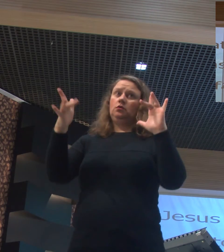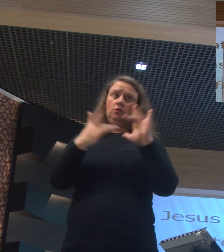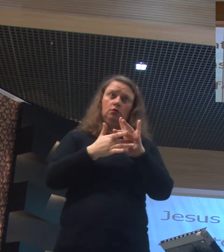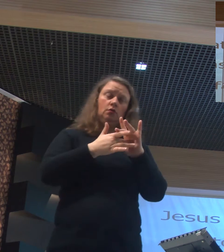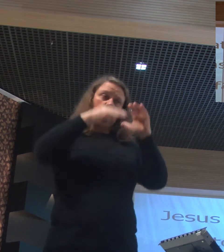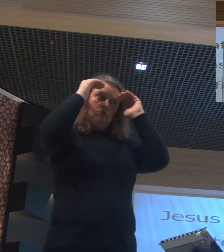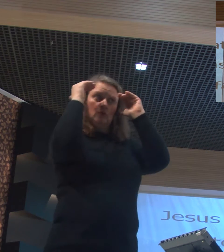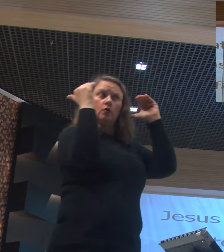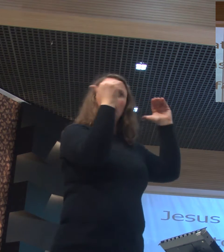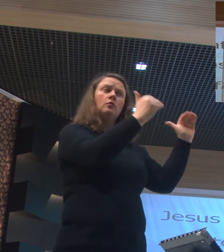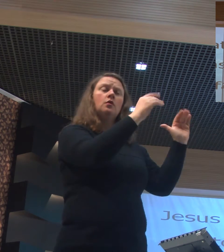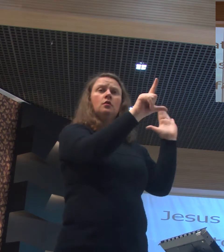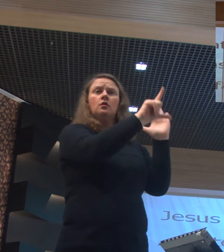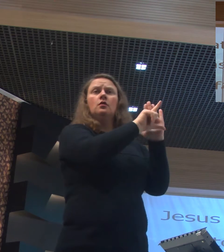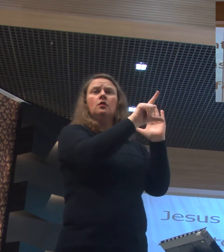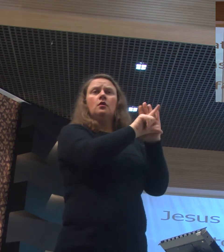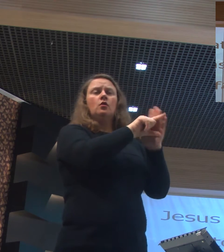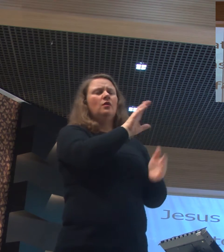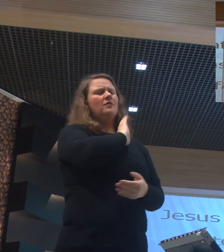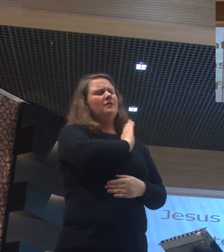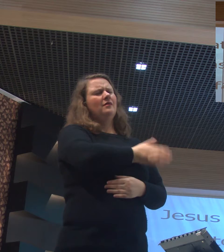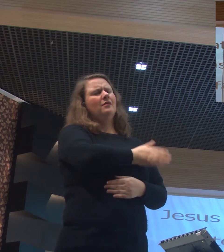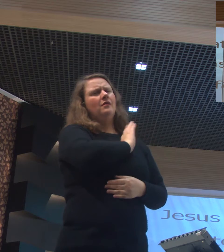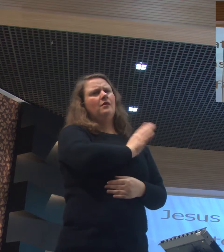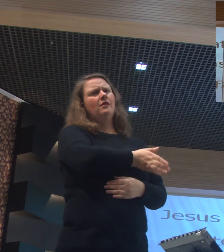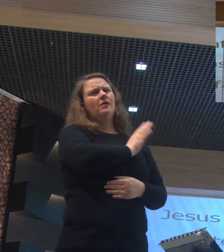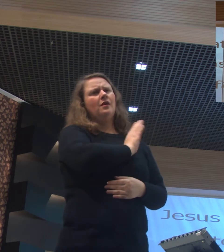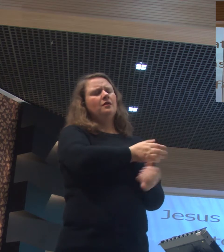Jesus, ele cumpriu com o coração.